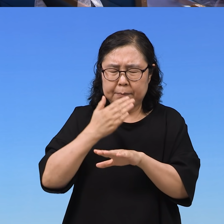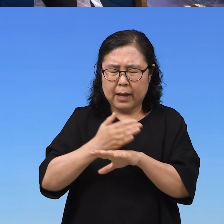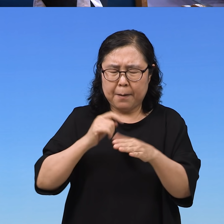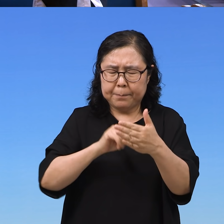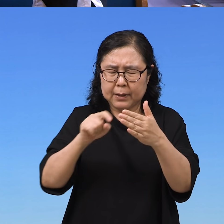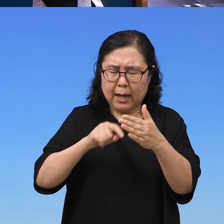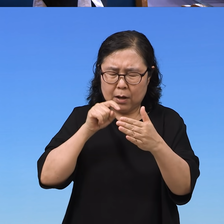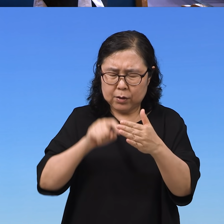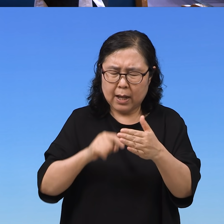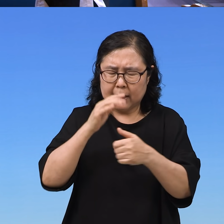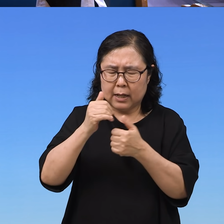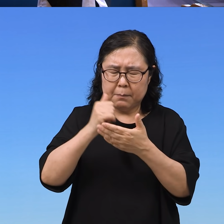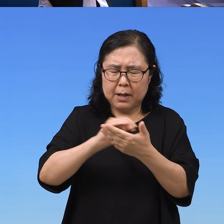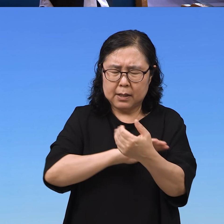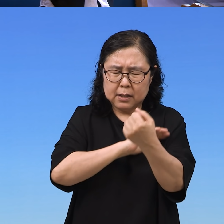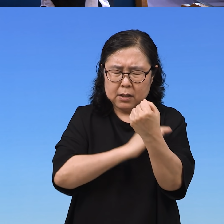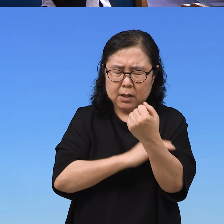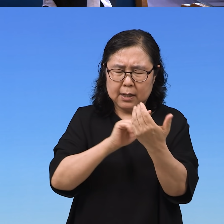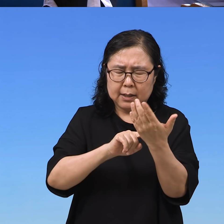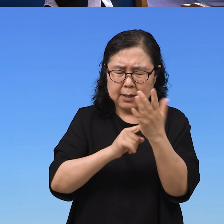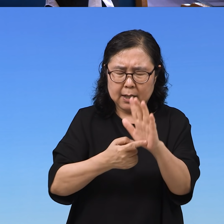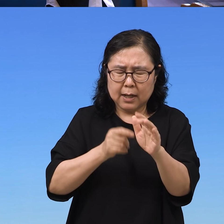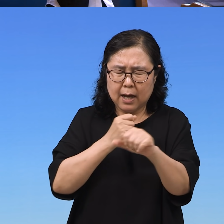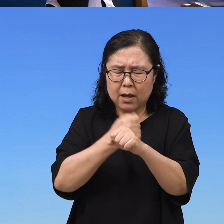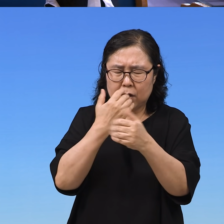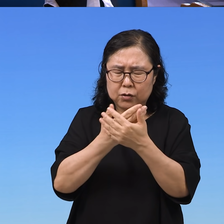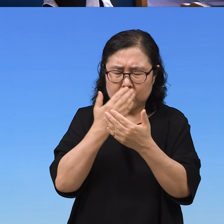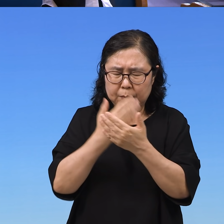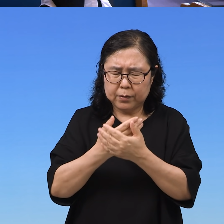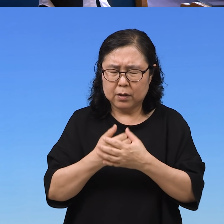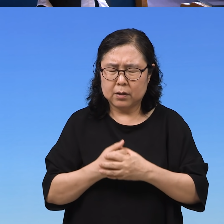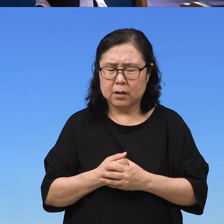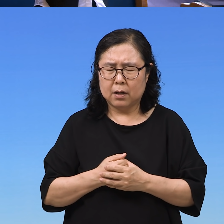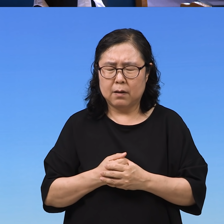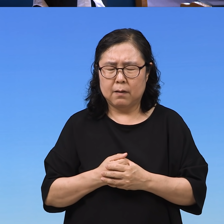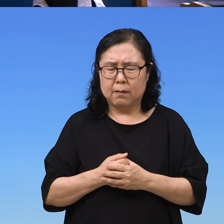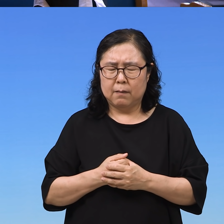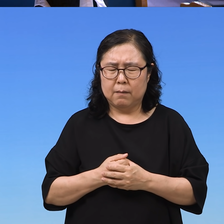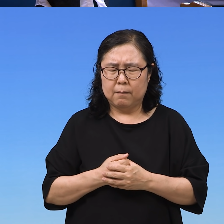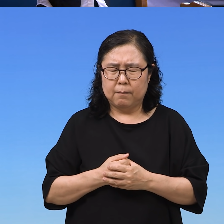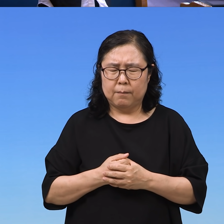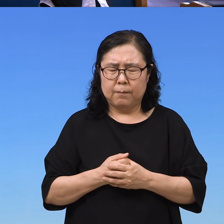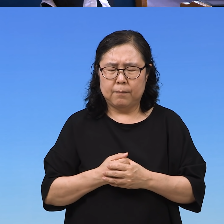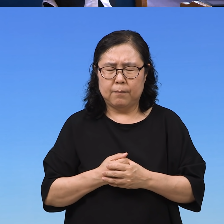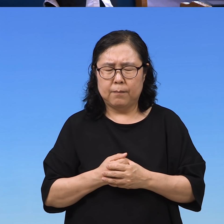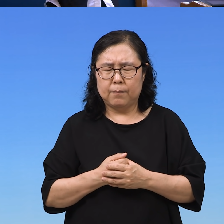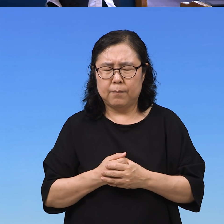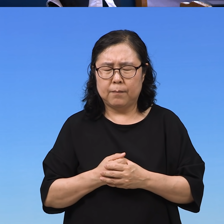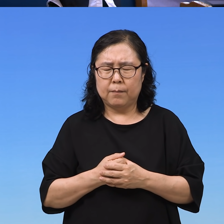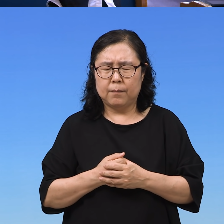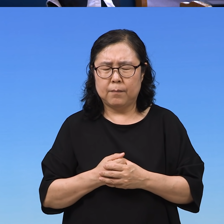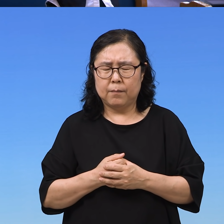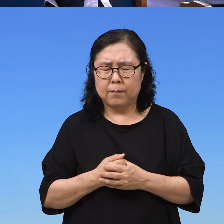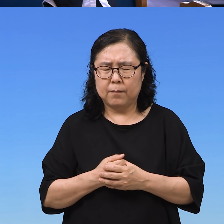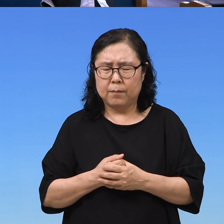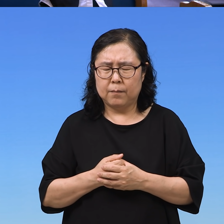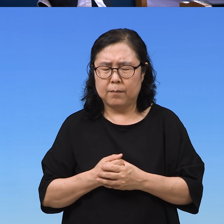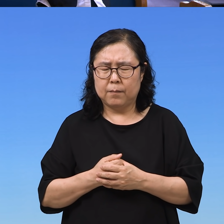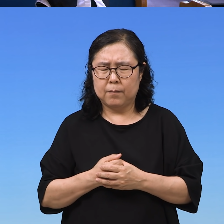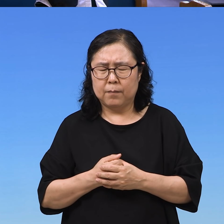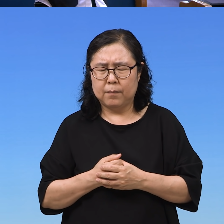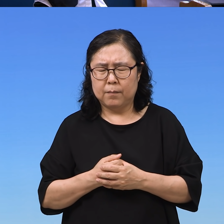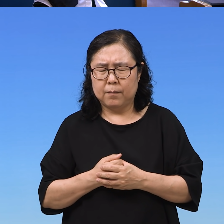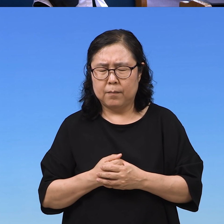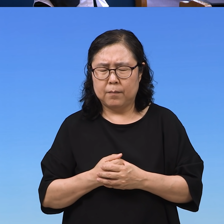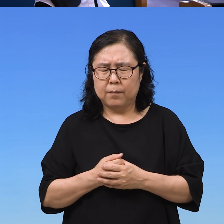능력이 나타나게 하여 주시옵소서. 살아계신 하나님, 우리가 이 세상을 살아가는 동안에 아버지 세상에서는 의지할